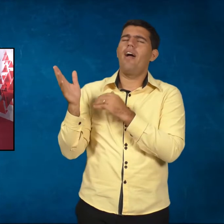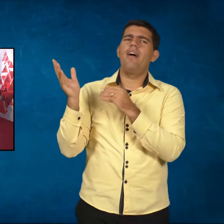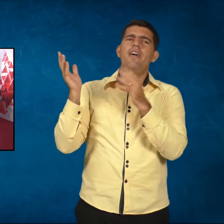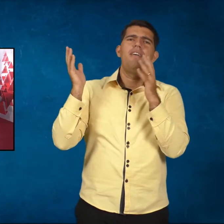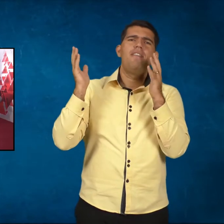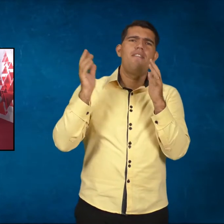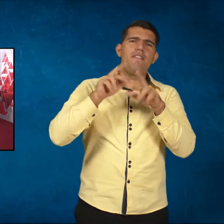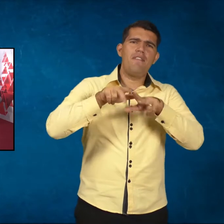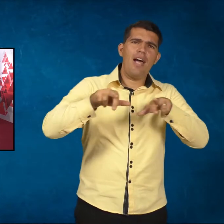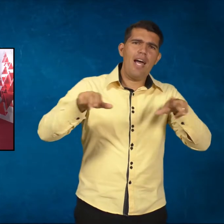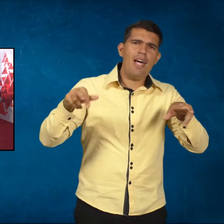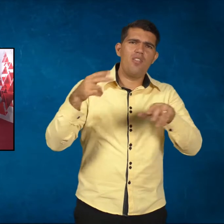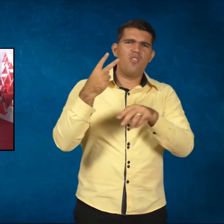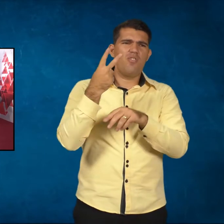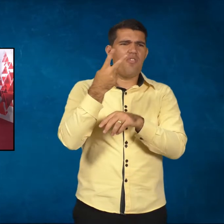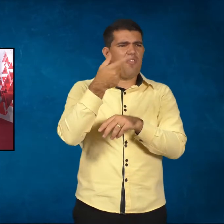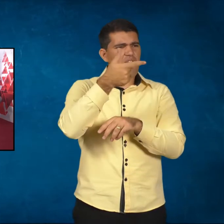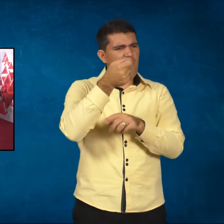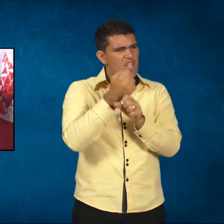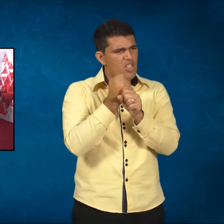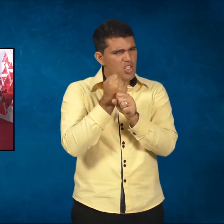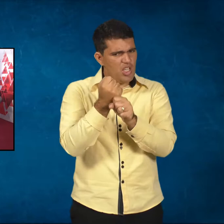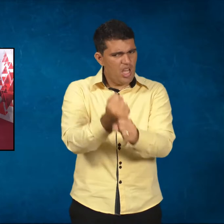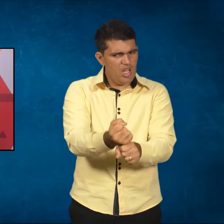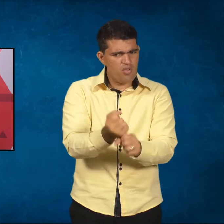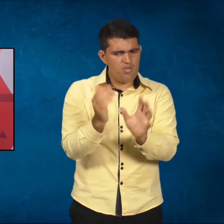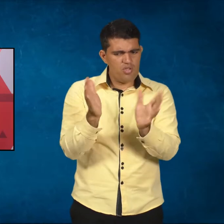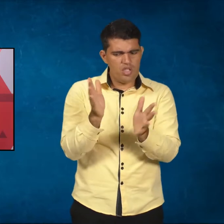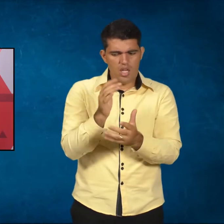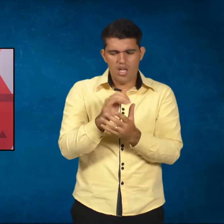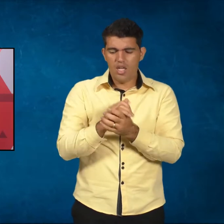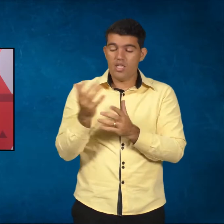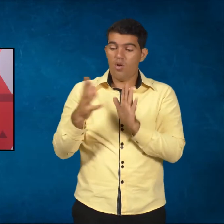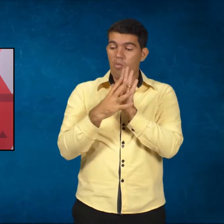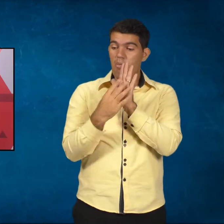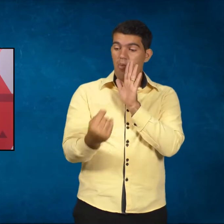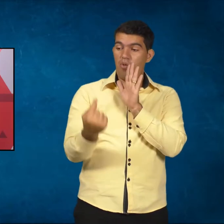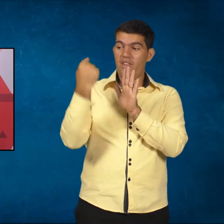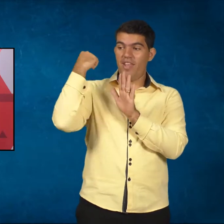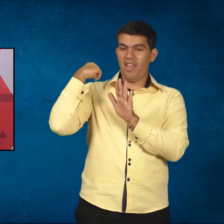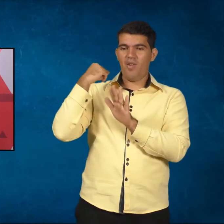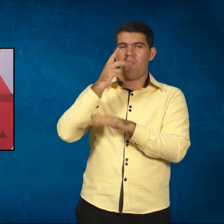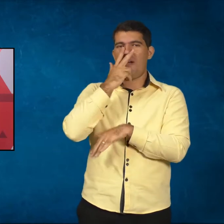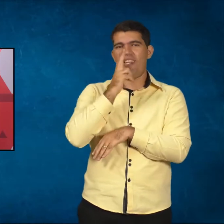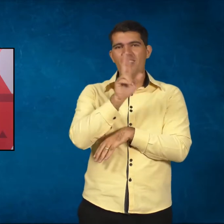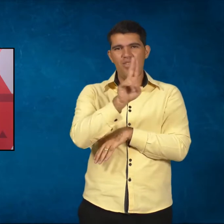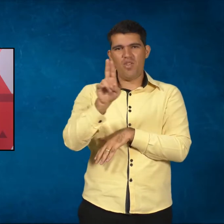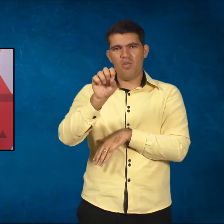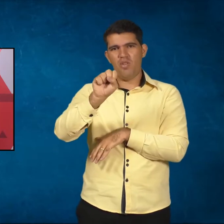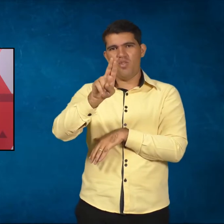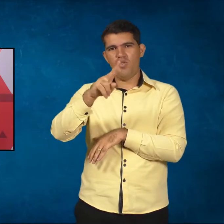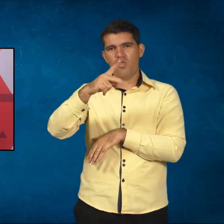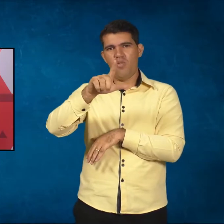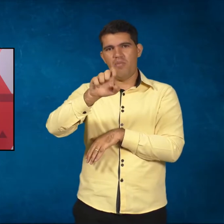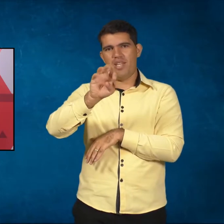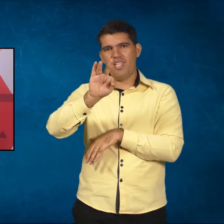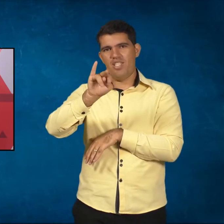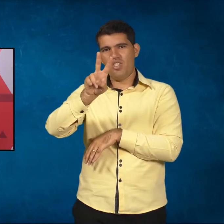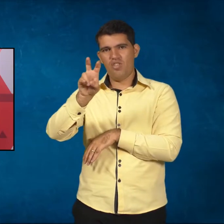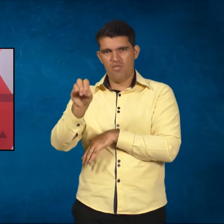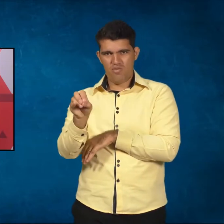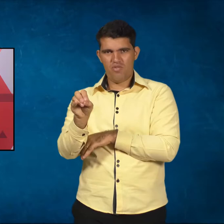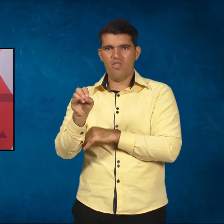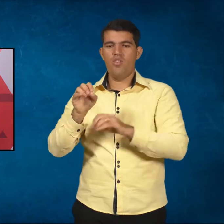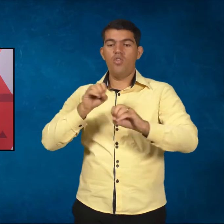termos transitado pelo menos duas décadas né ainda vem aquele modelo do ensino supletivo a que você fala qual é a